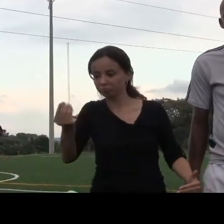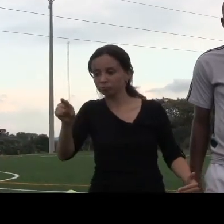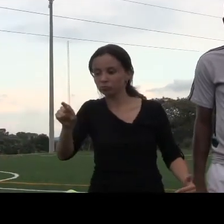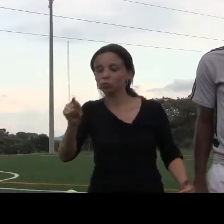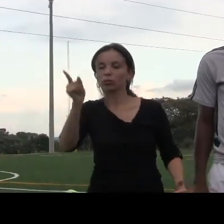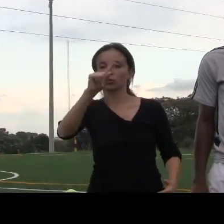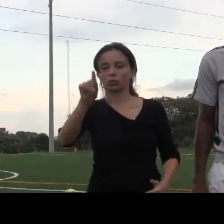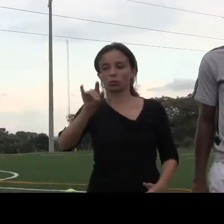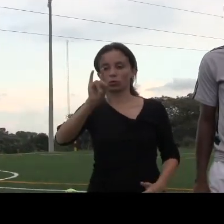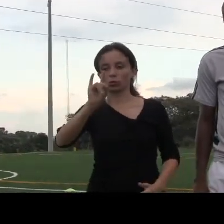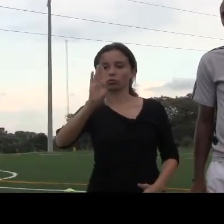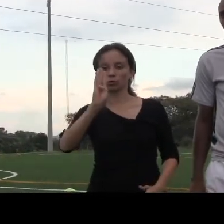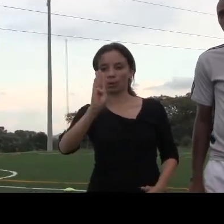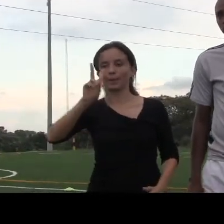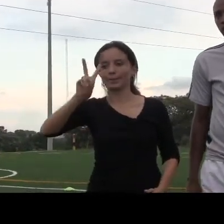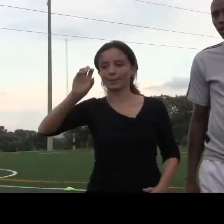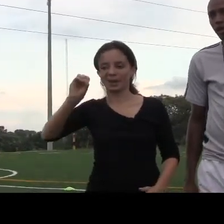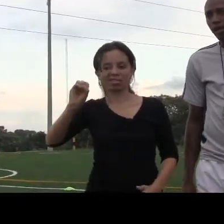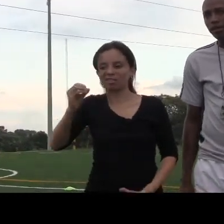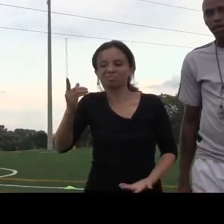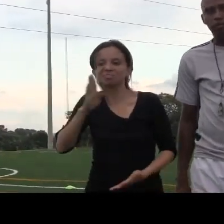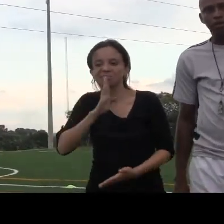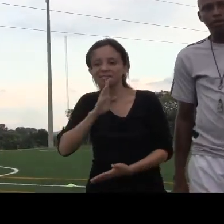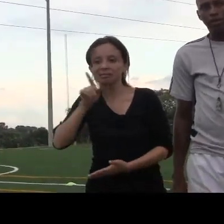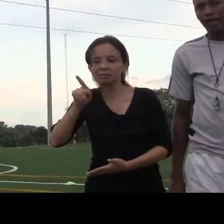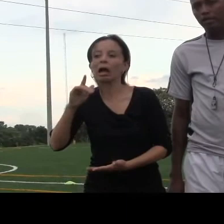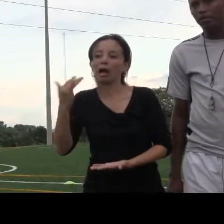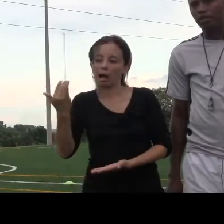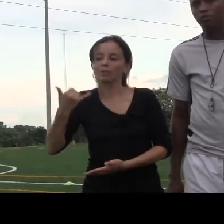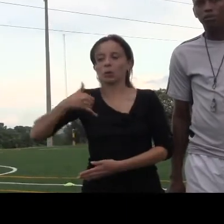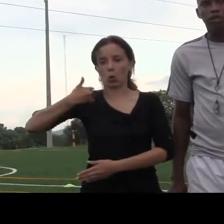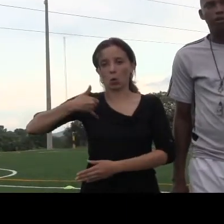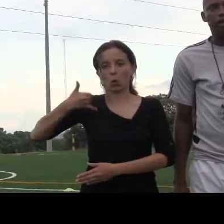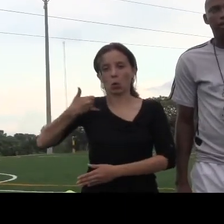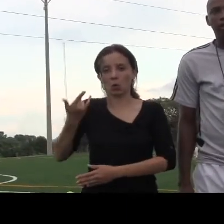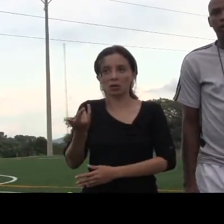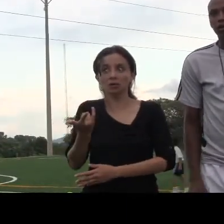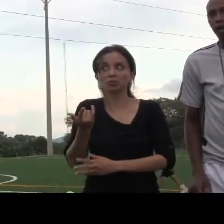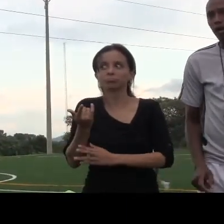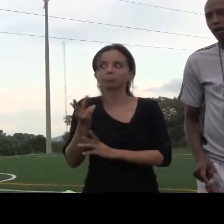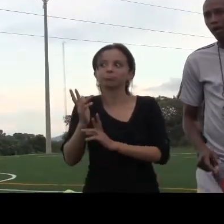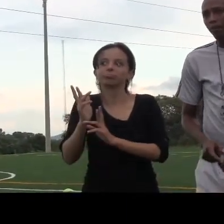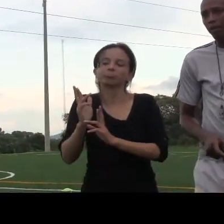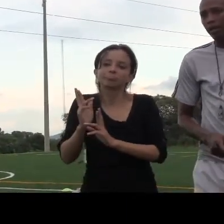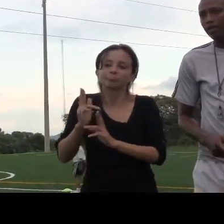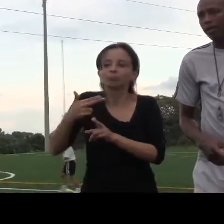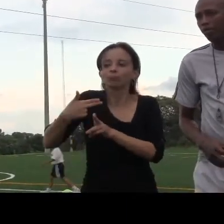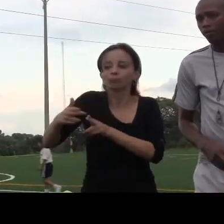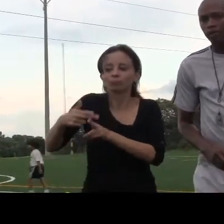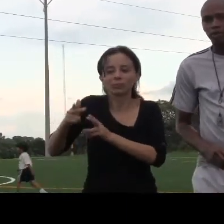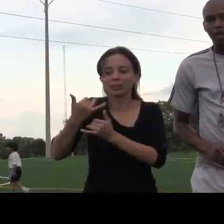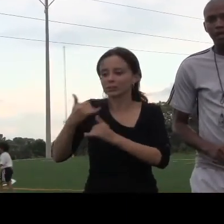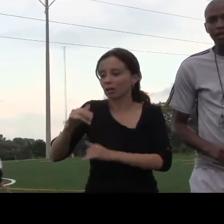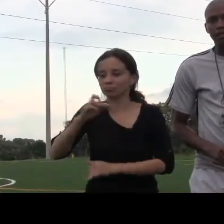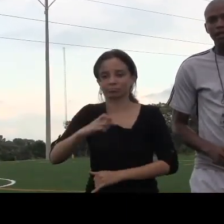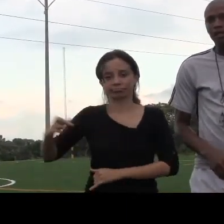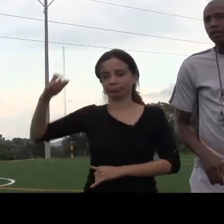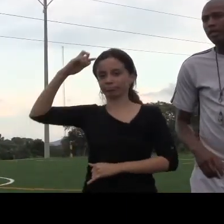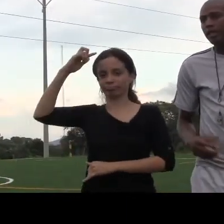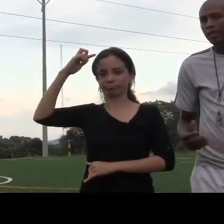sub-20, que son los muchachos que ya estaremos entregando, si es posible, para que salgan profesionales, ya sea